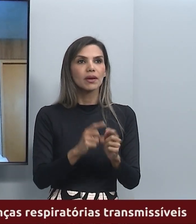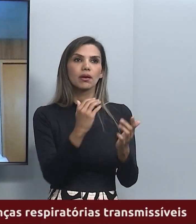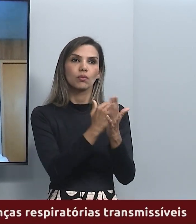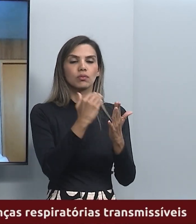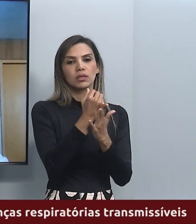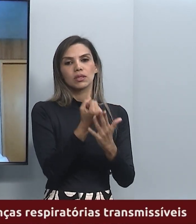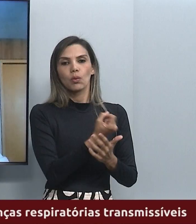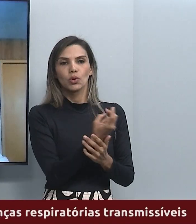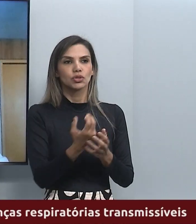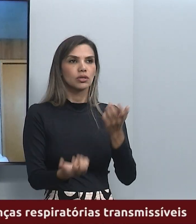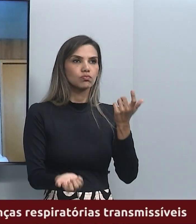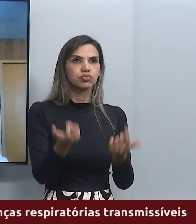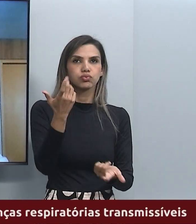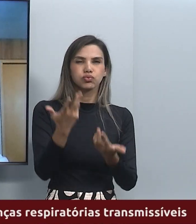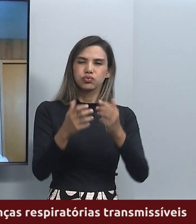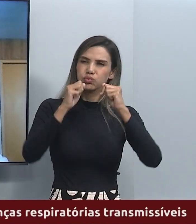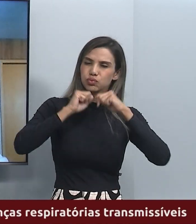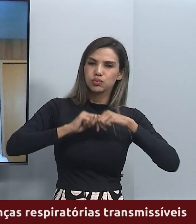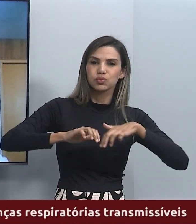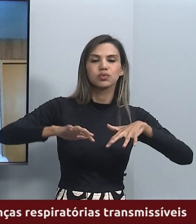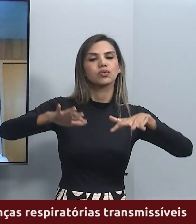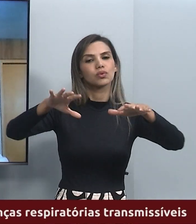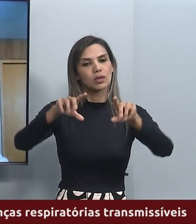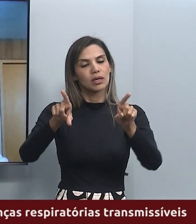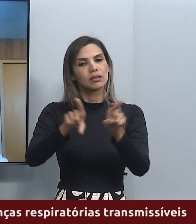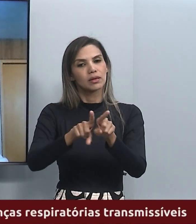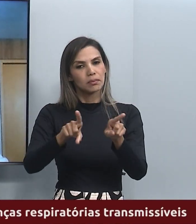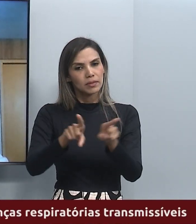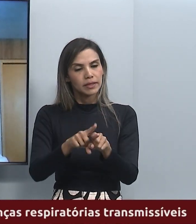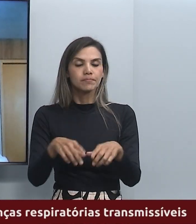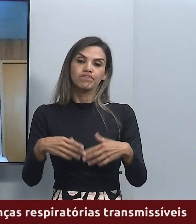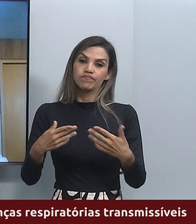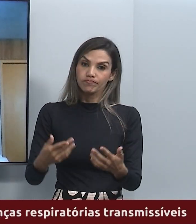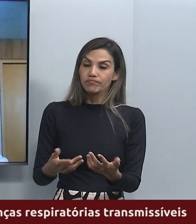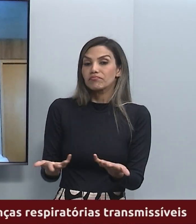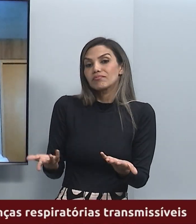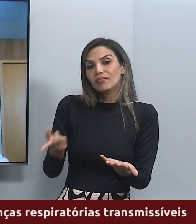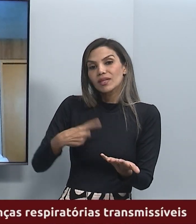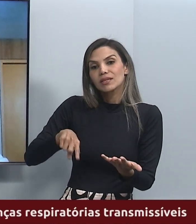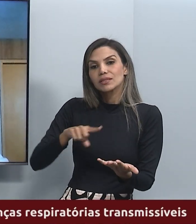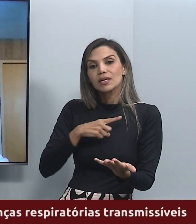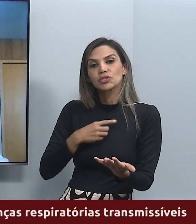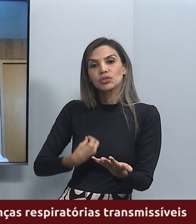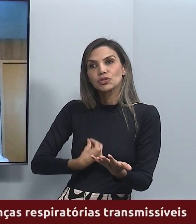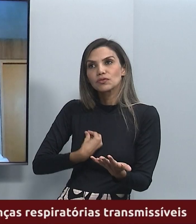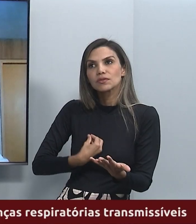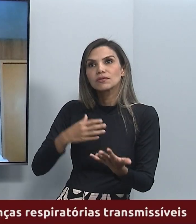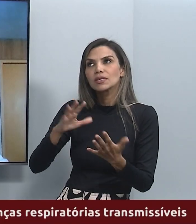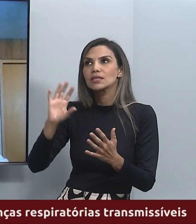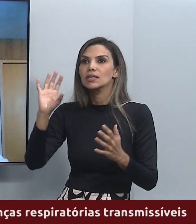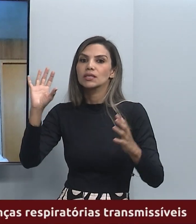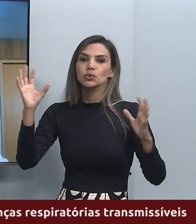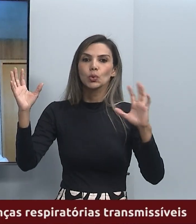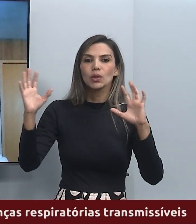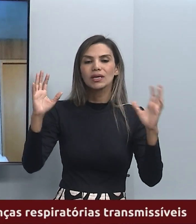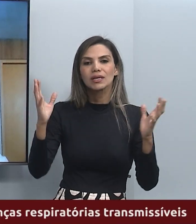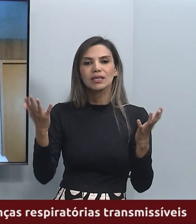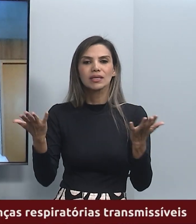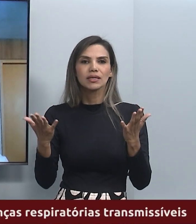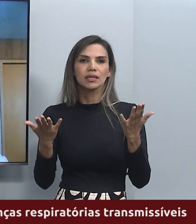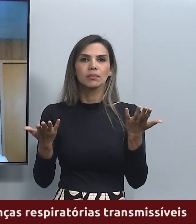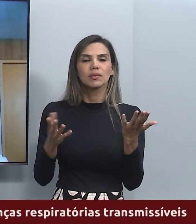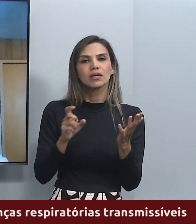fumaça, aumentando ainda a poluição do ar. E o fato de estarmos em climas um pouco, temperaturas